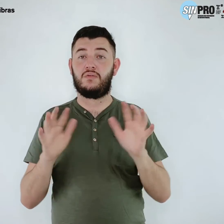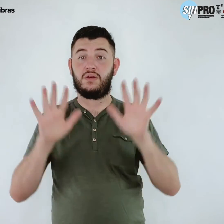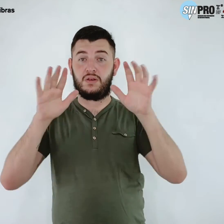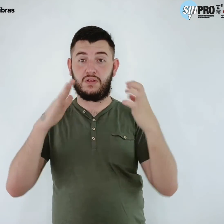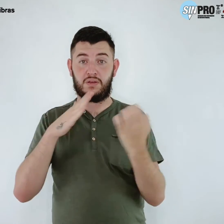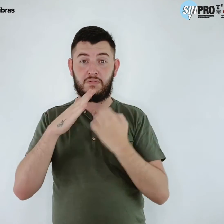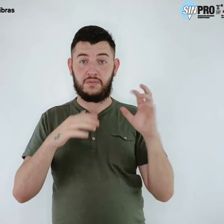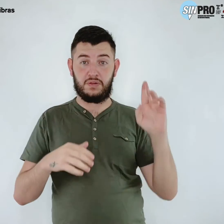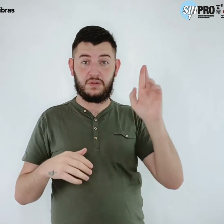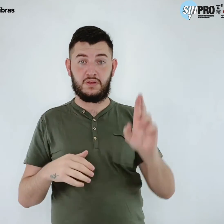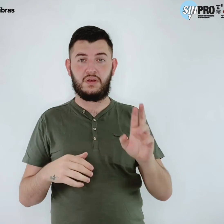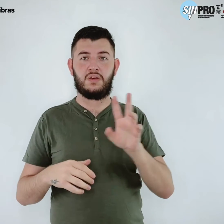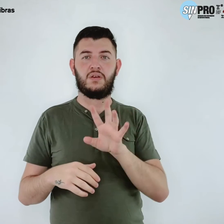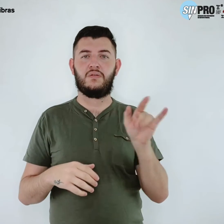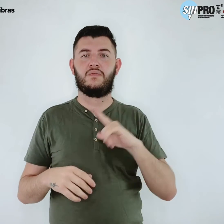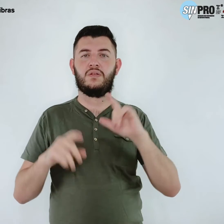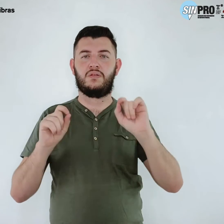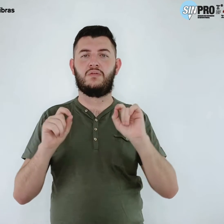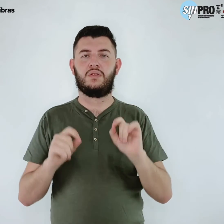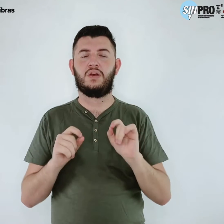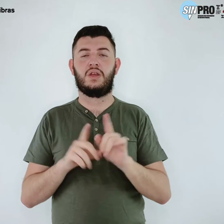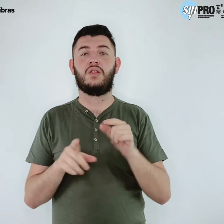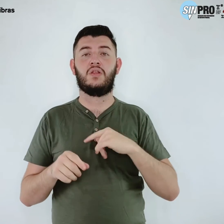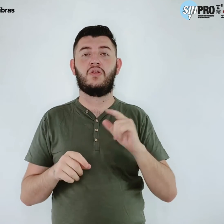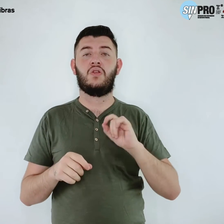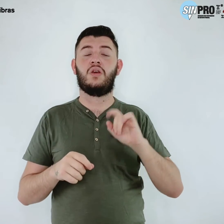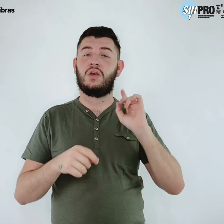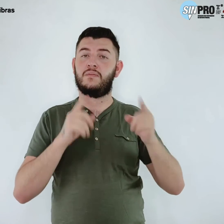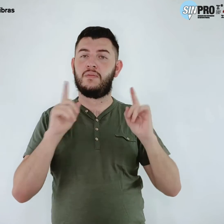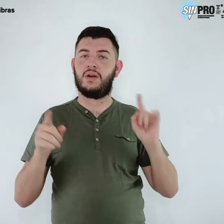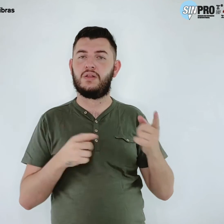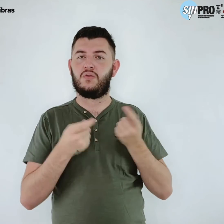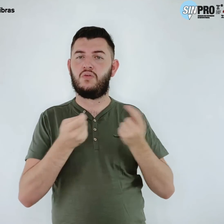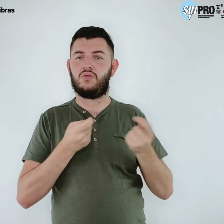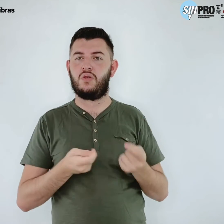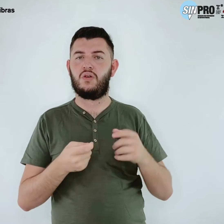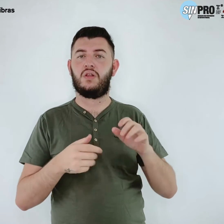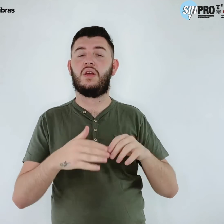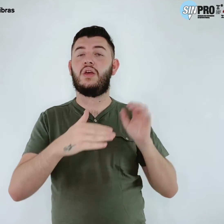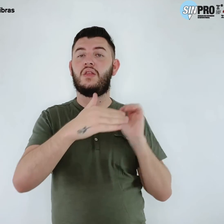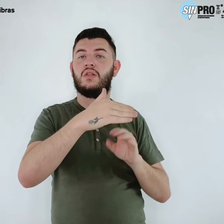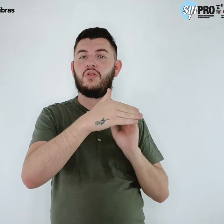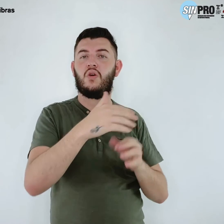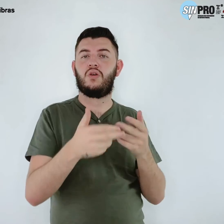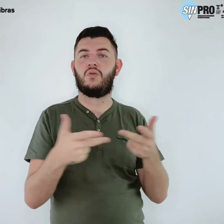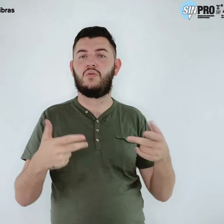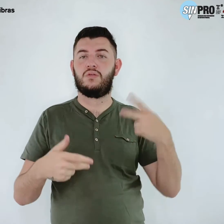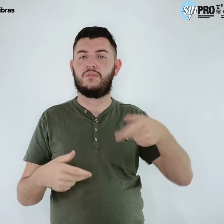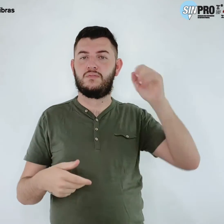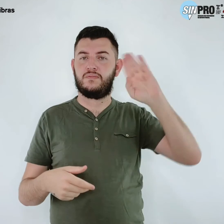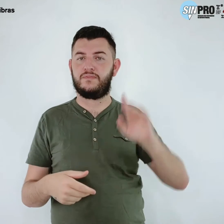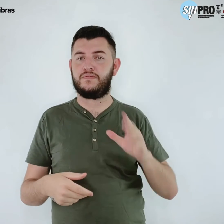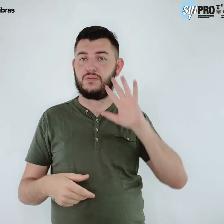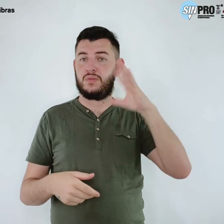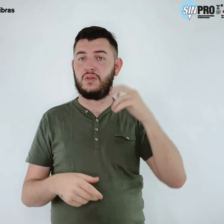caro, os empresários que passaram a dominar os estoques dentro do Brasil decidiram que, se o povo